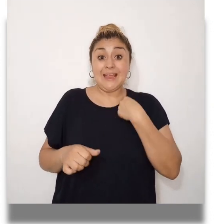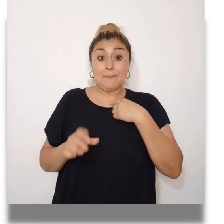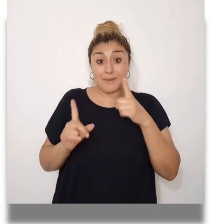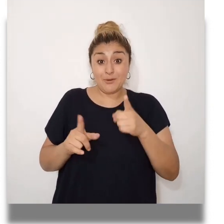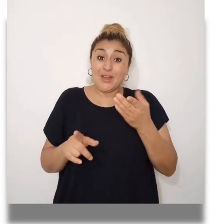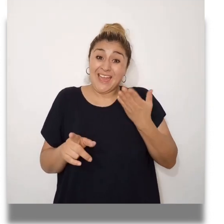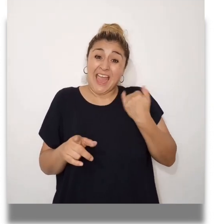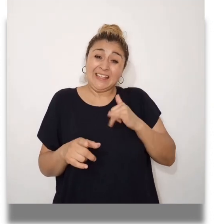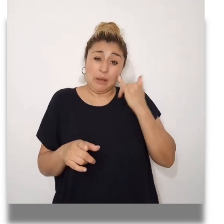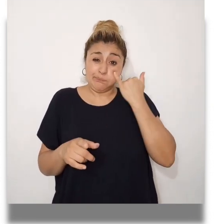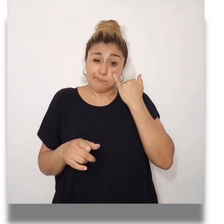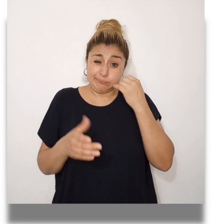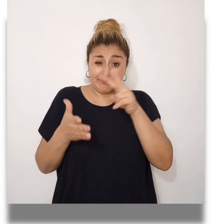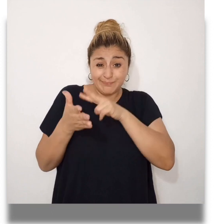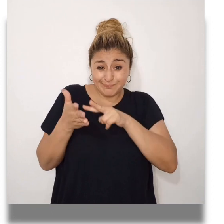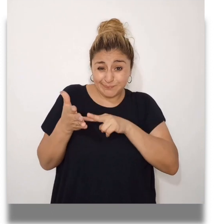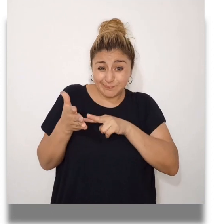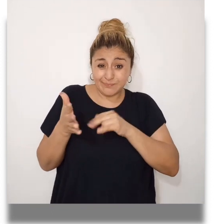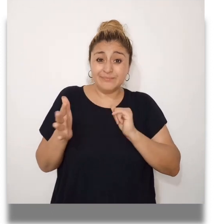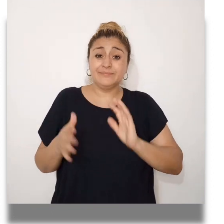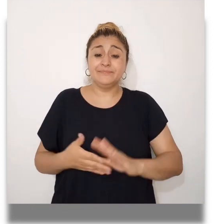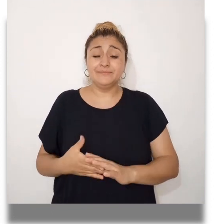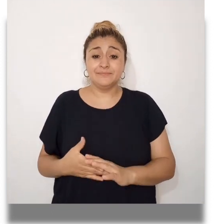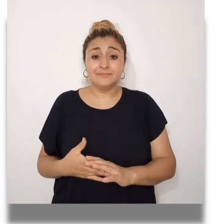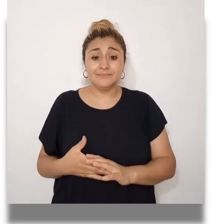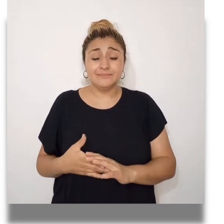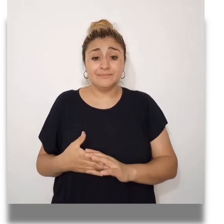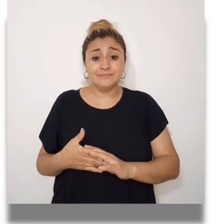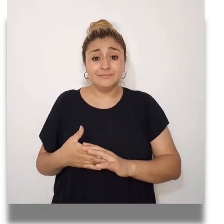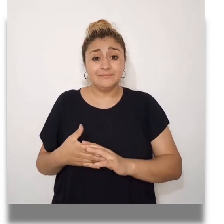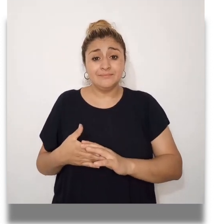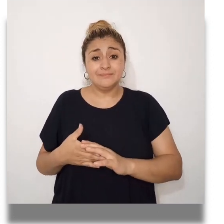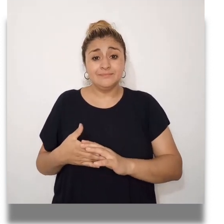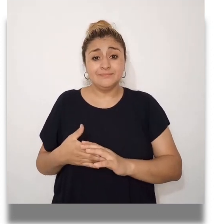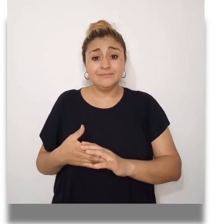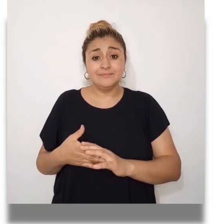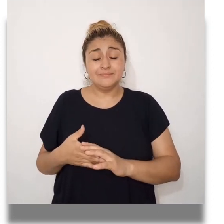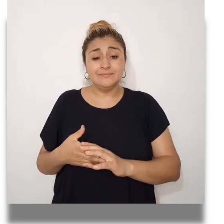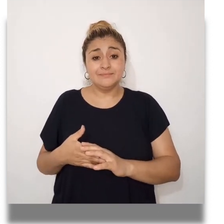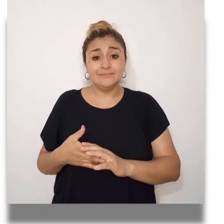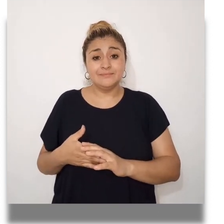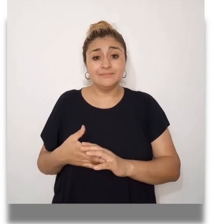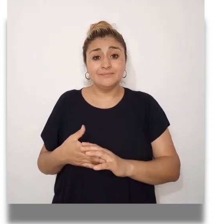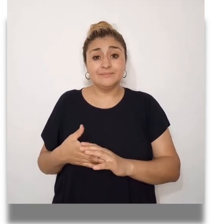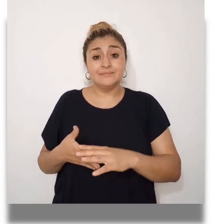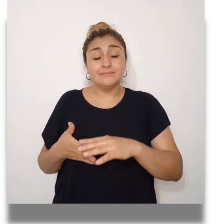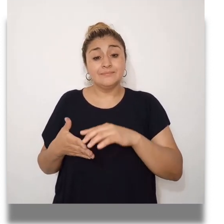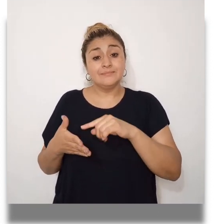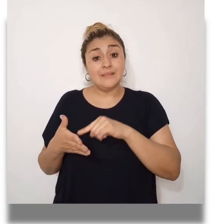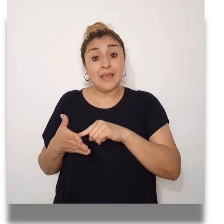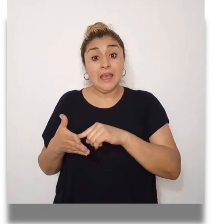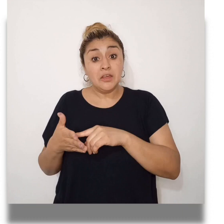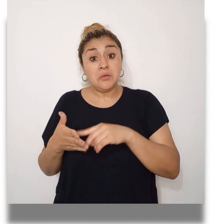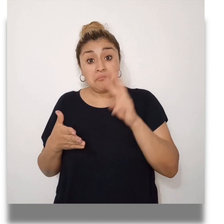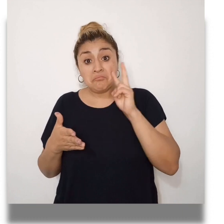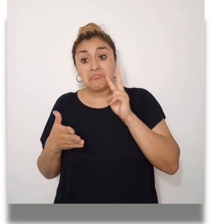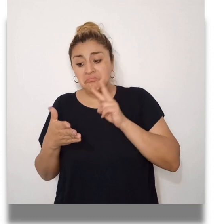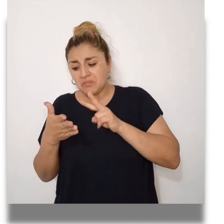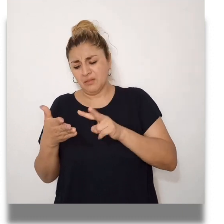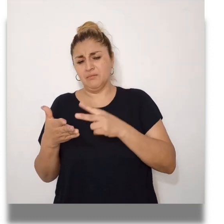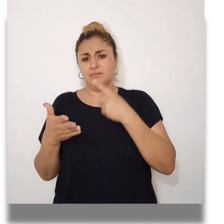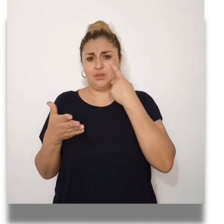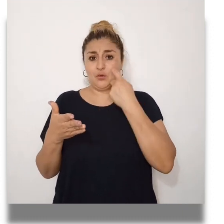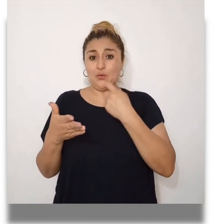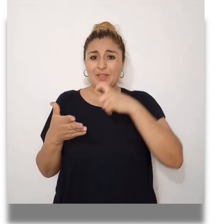hemos leído, la sagesse est représentée par une femme qui crie sur les sommets des hauteurs de la ville. La sabiduría